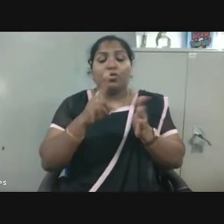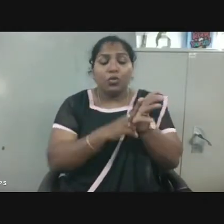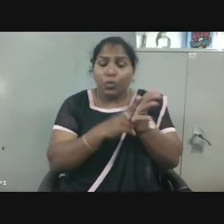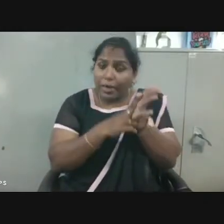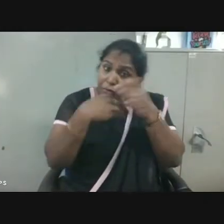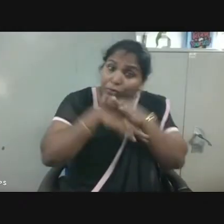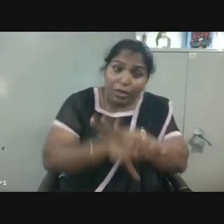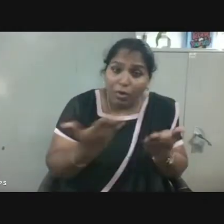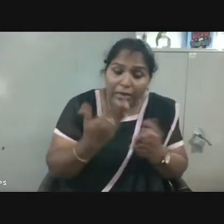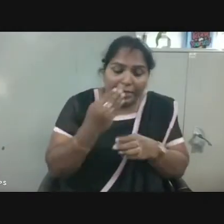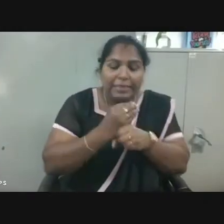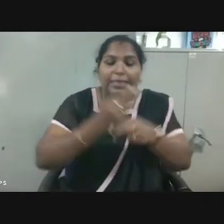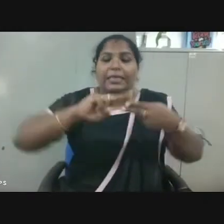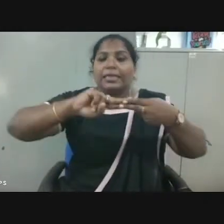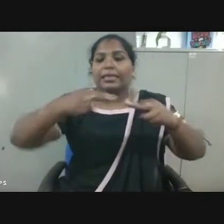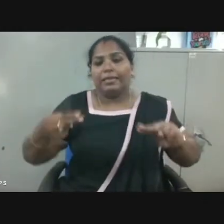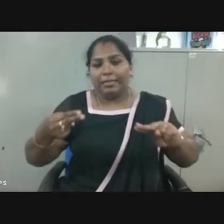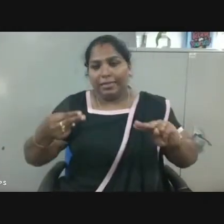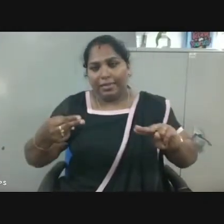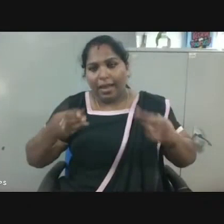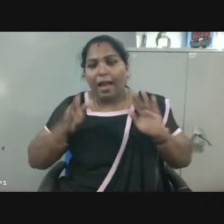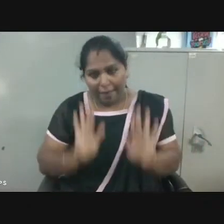നമ്മുടെ പാരമ്പര്യമായിട്ട് നമുക്ക് കിട്ടുന്ന, നമ്മുടെ